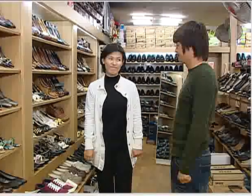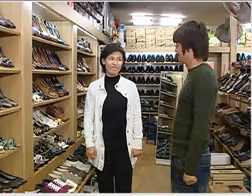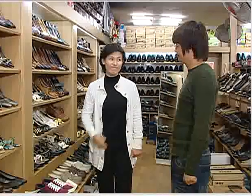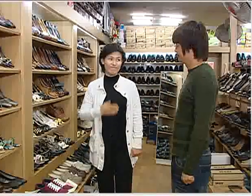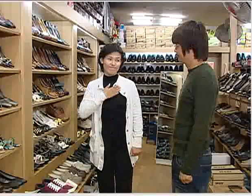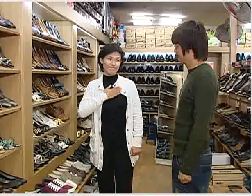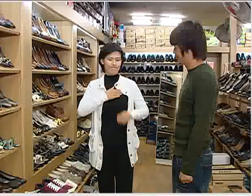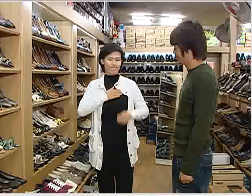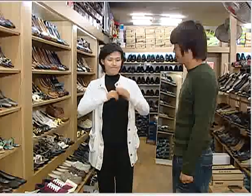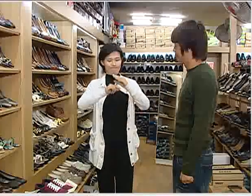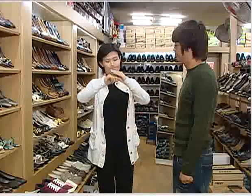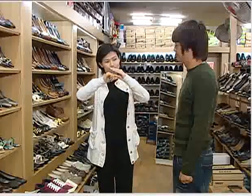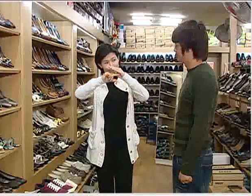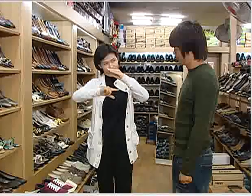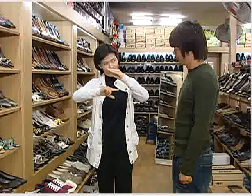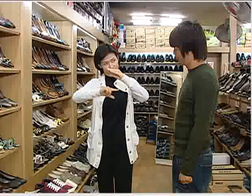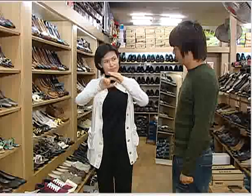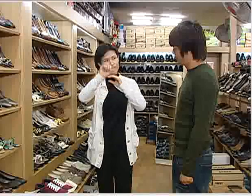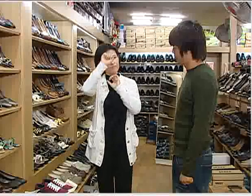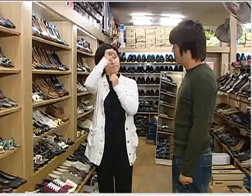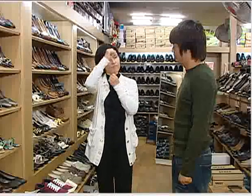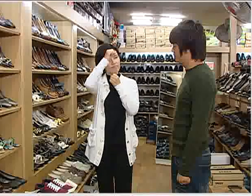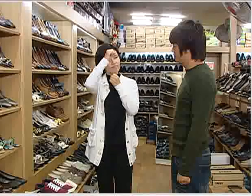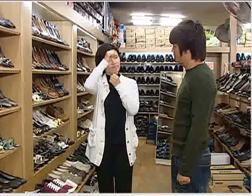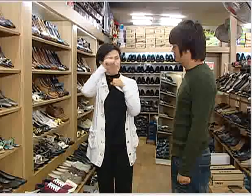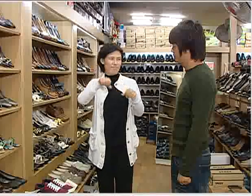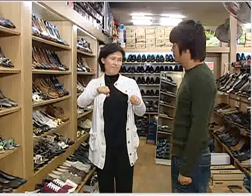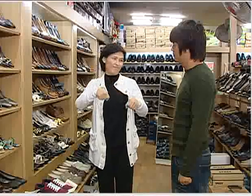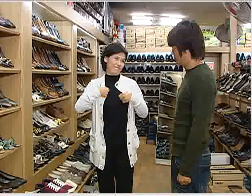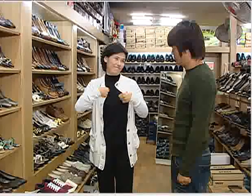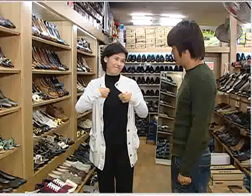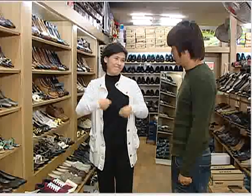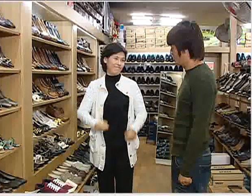나는 굽이 높은 신발을 신어요.